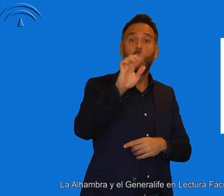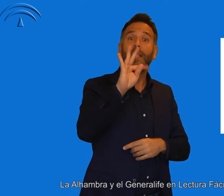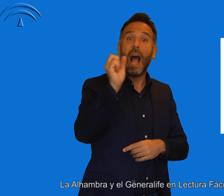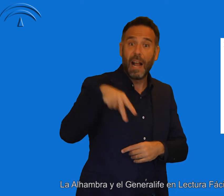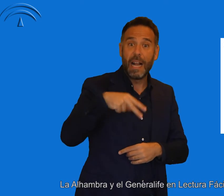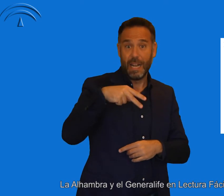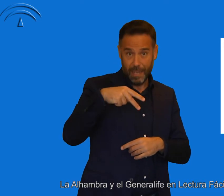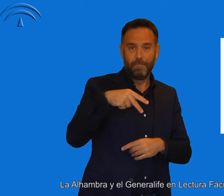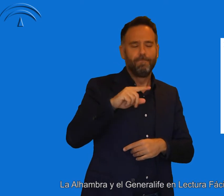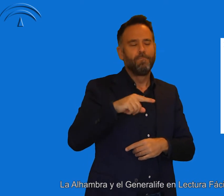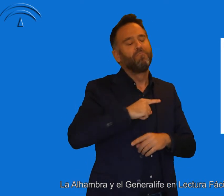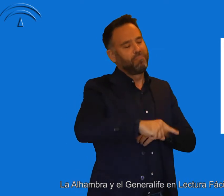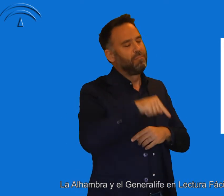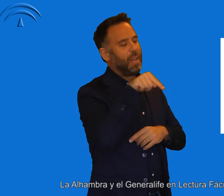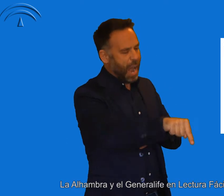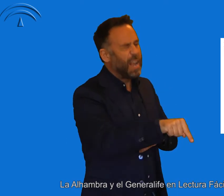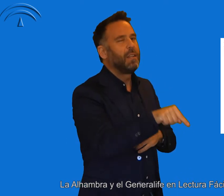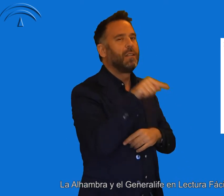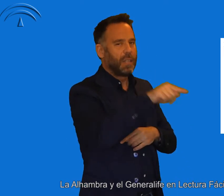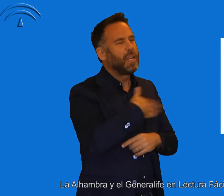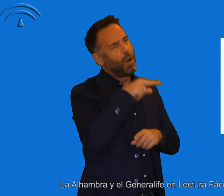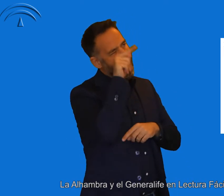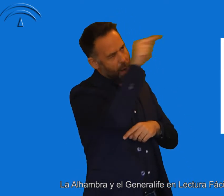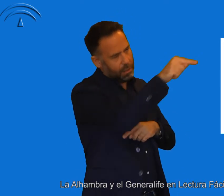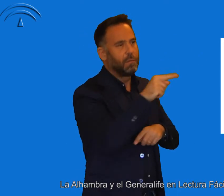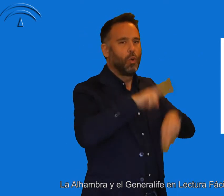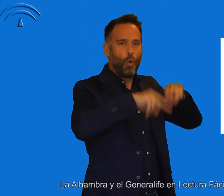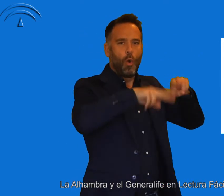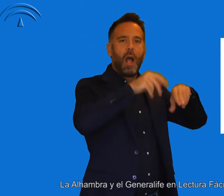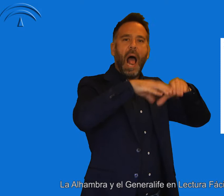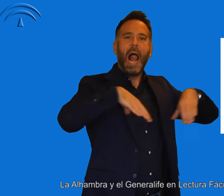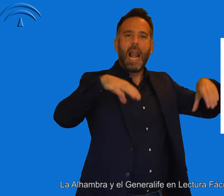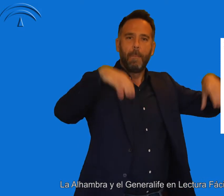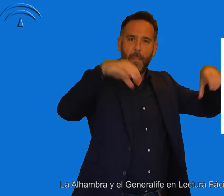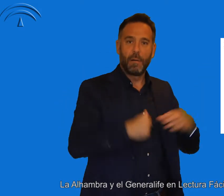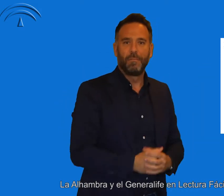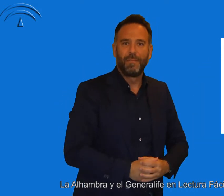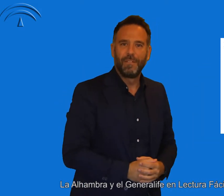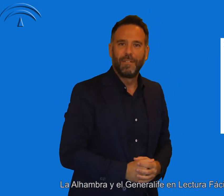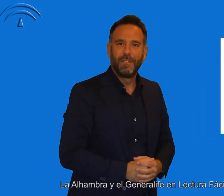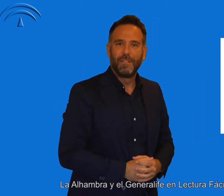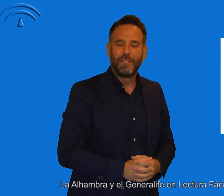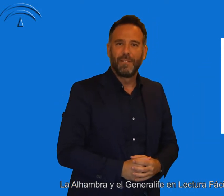primer sultán nazarí, empezó a construir la Alhambra en este lugar.